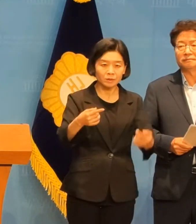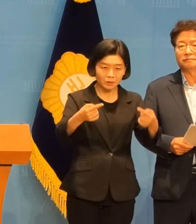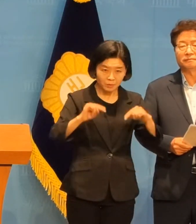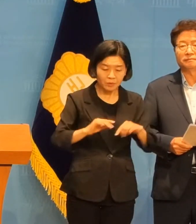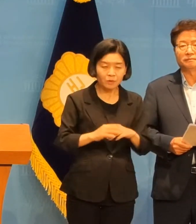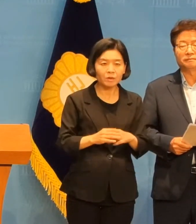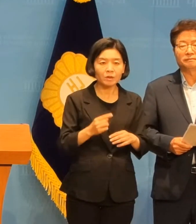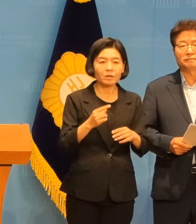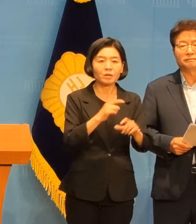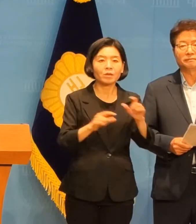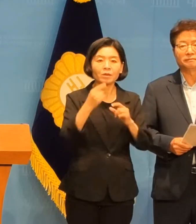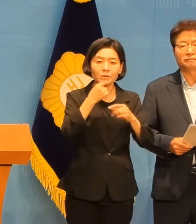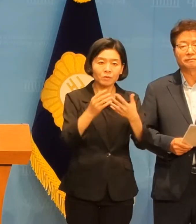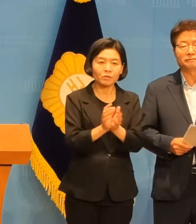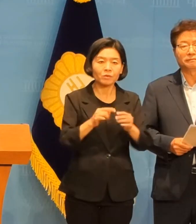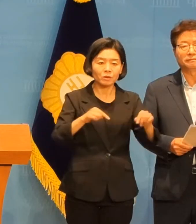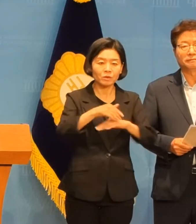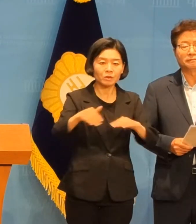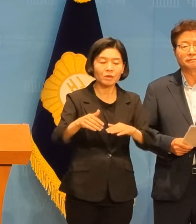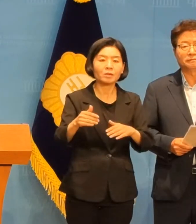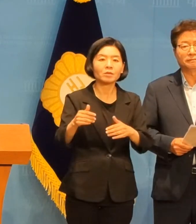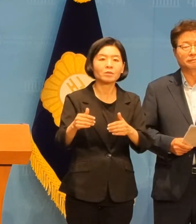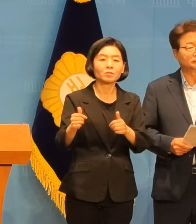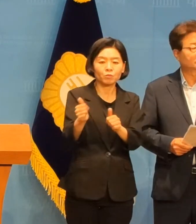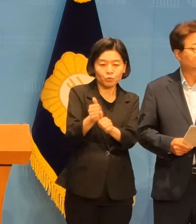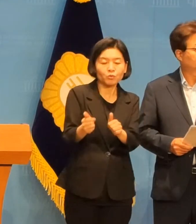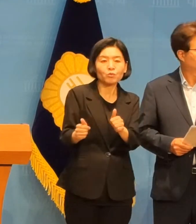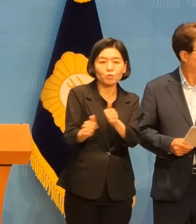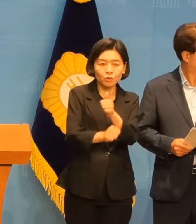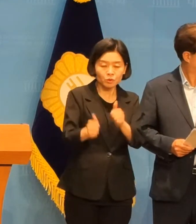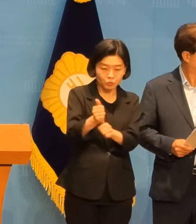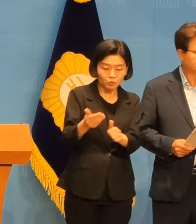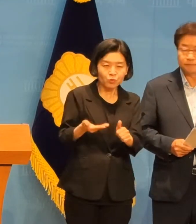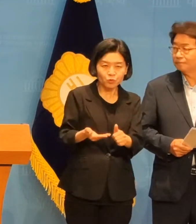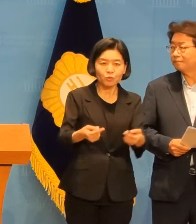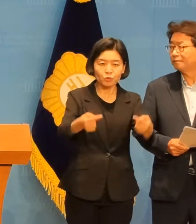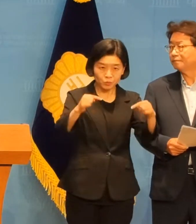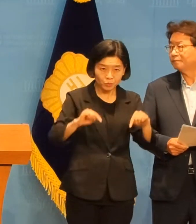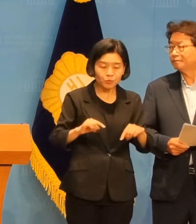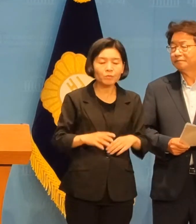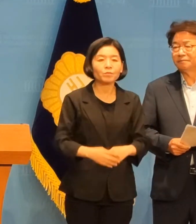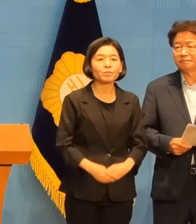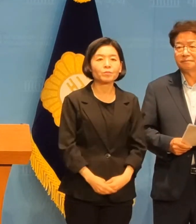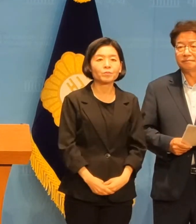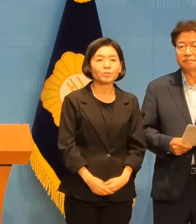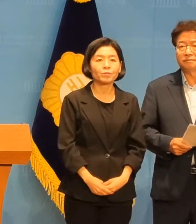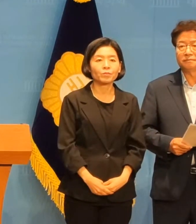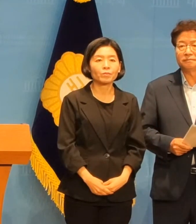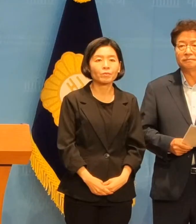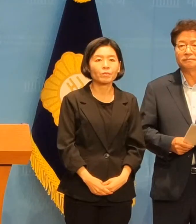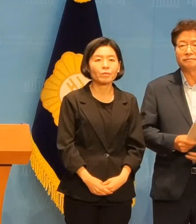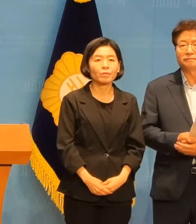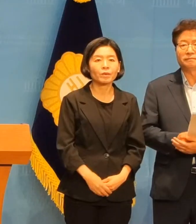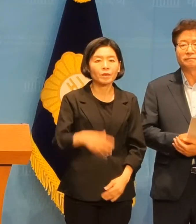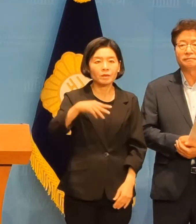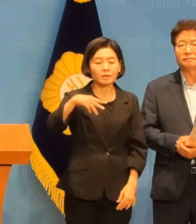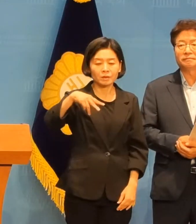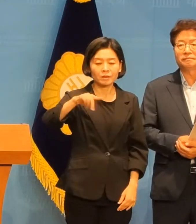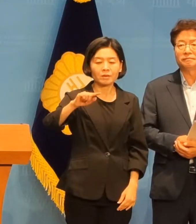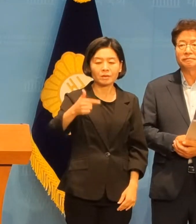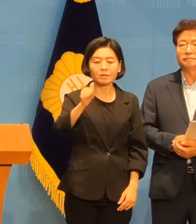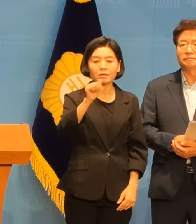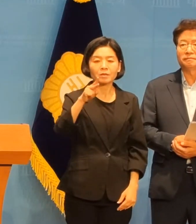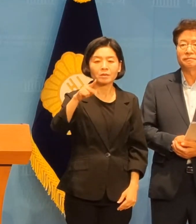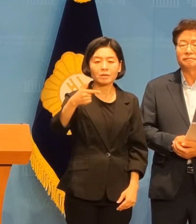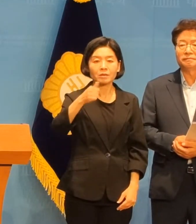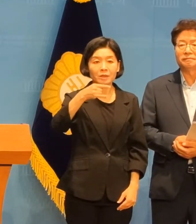정책 부의장 조현삼 변호사님 참석하셨습니다. 그럼 전현희 수석 최고위원님의 모두